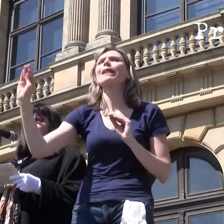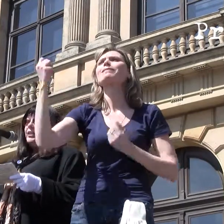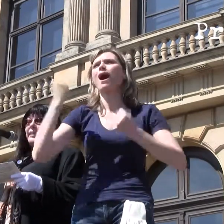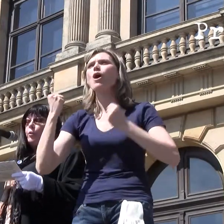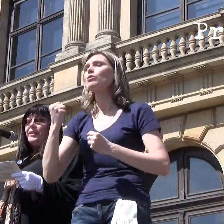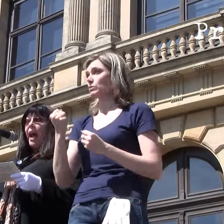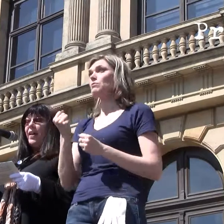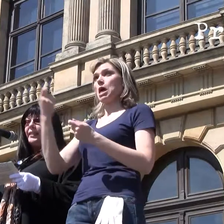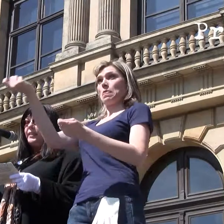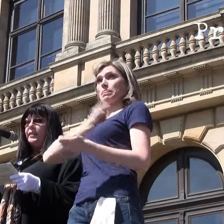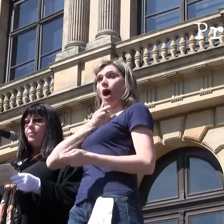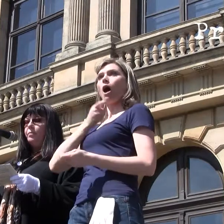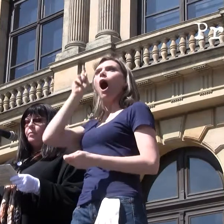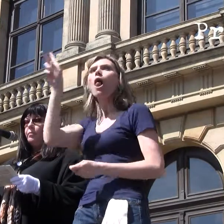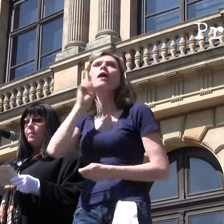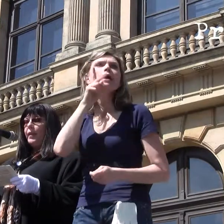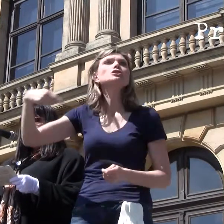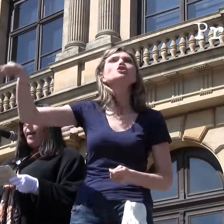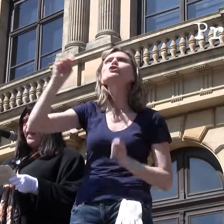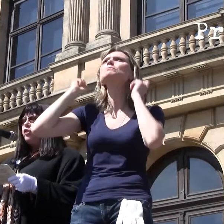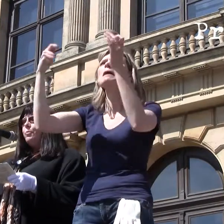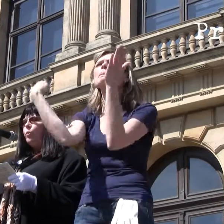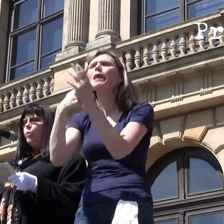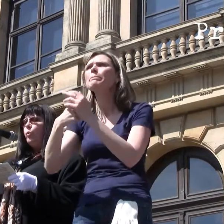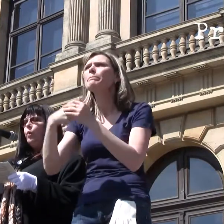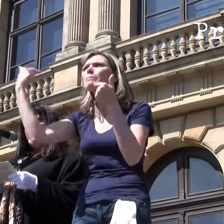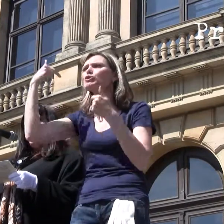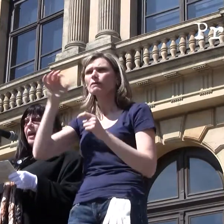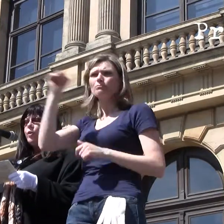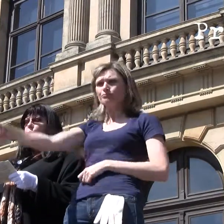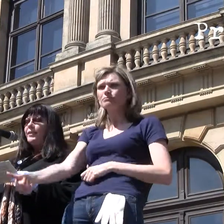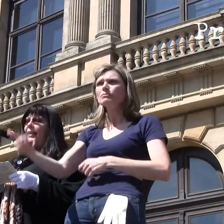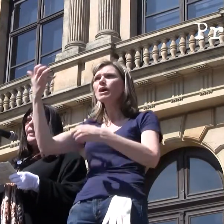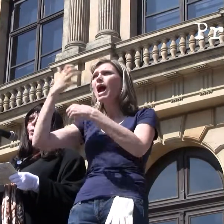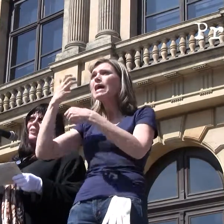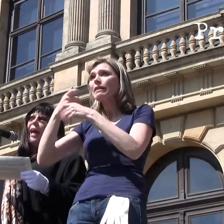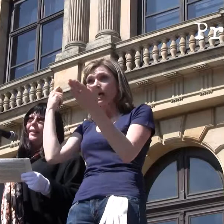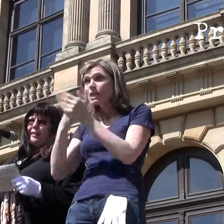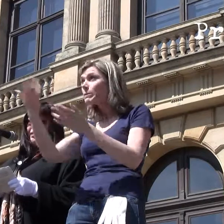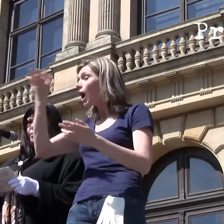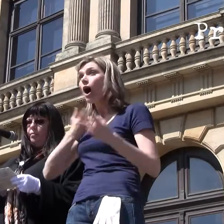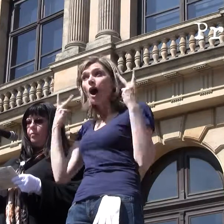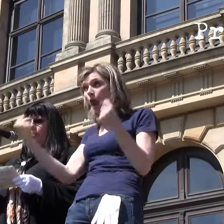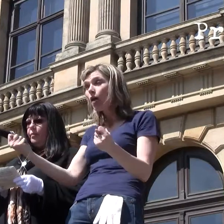To nechci všichni nedostávají. Takže by tu kartu jste